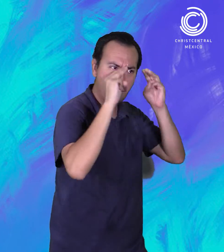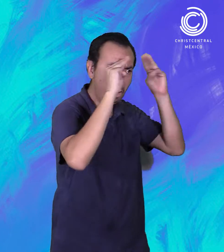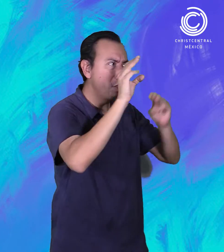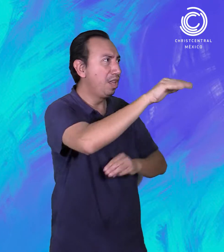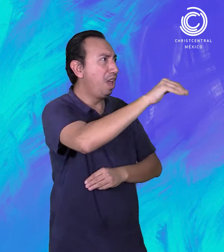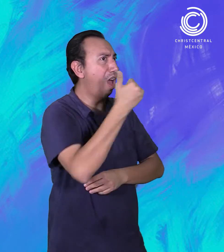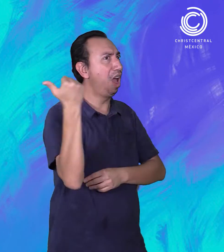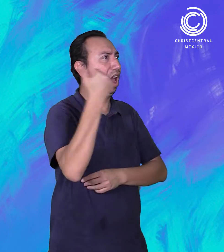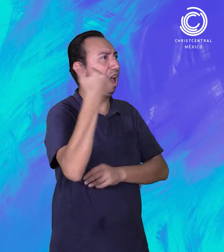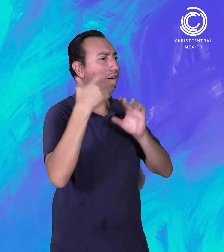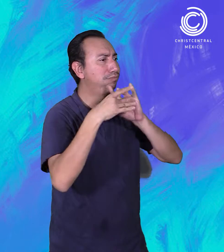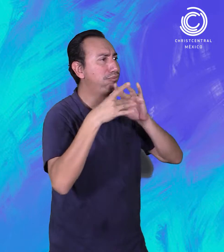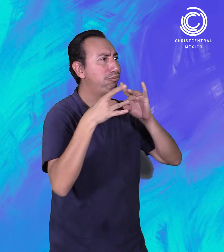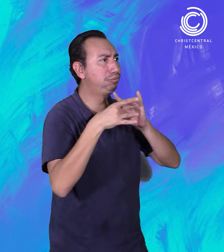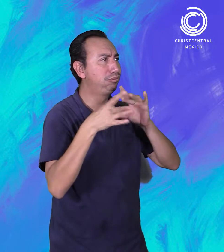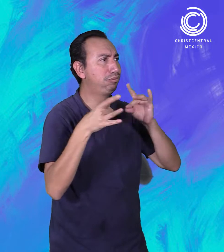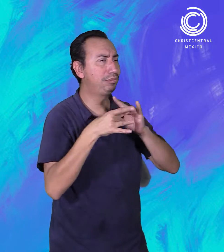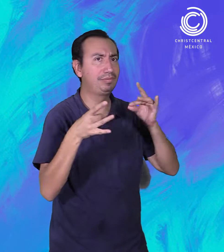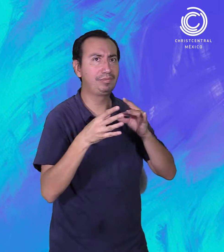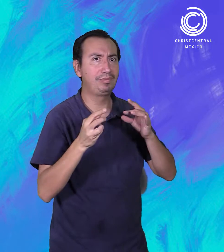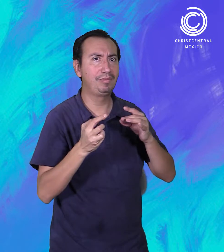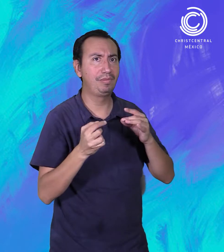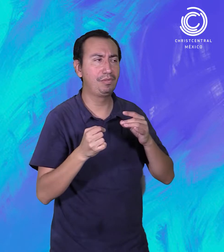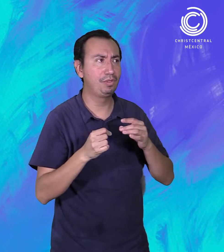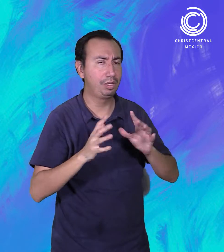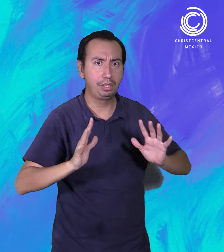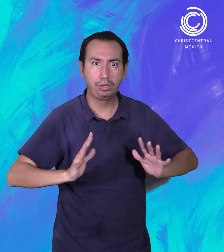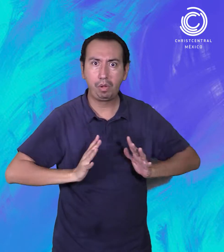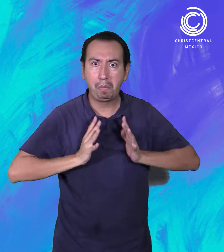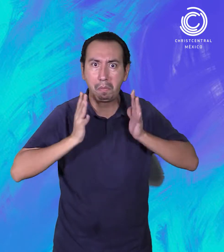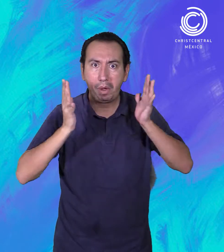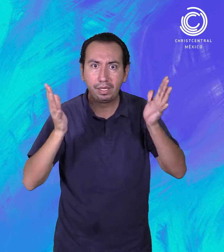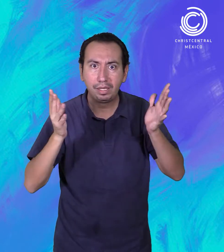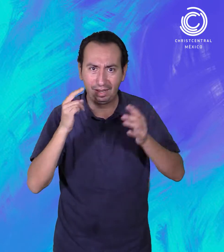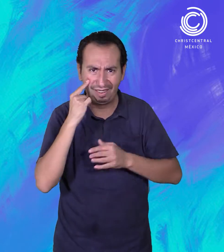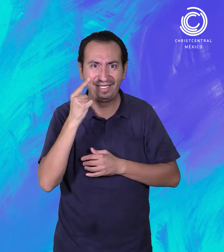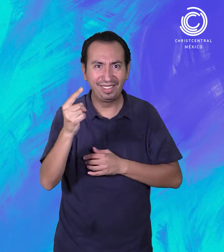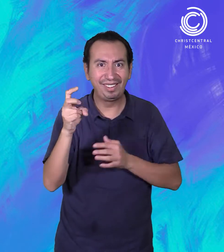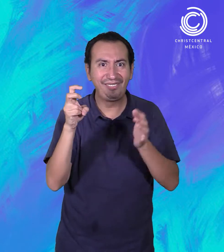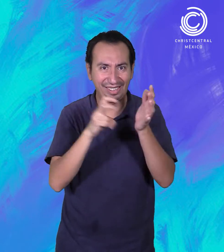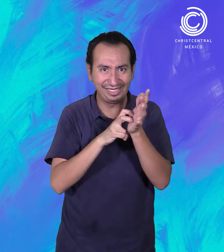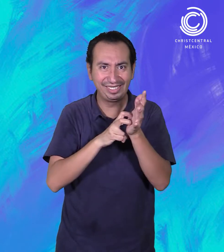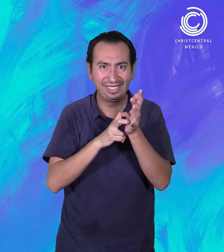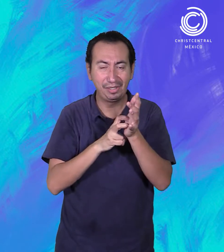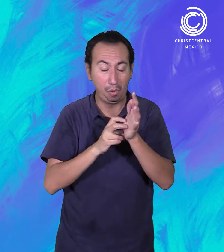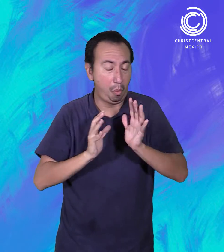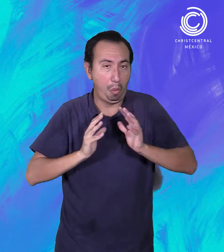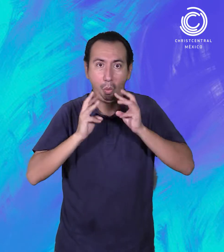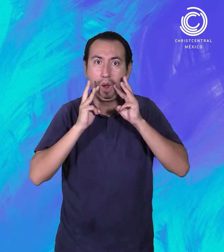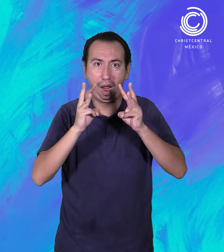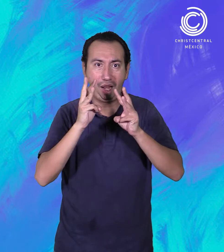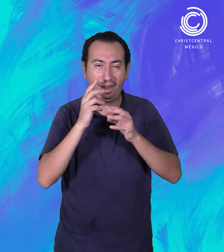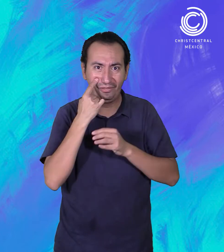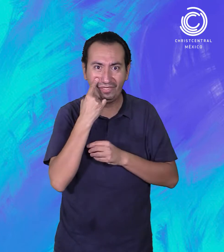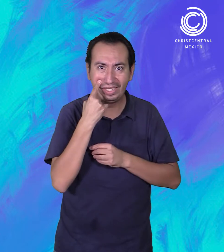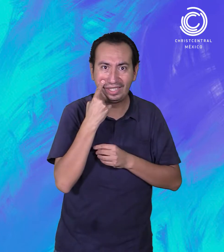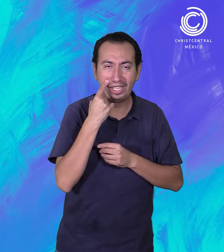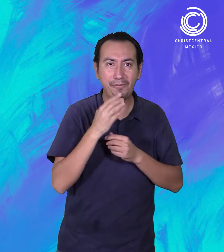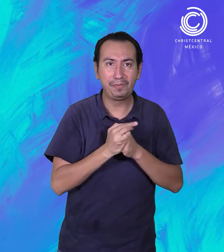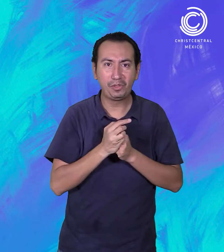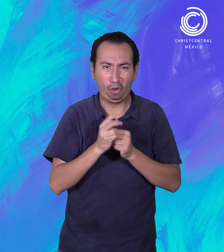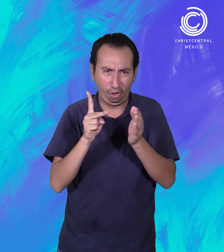platica a Moisés, y entonces, impresionante este versículo que me gustaría que lo lean otra vez